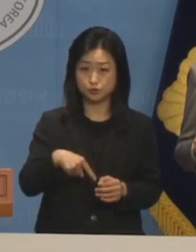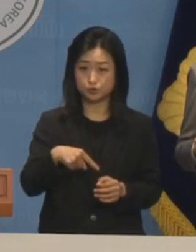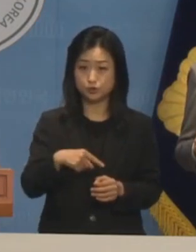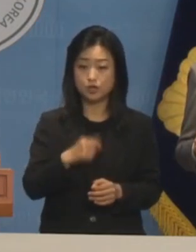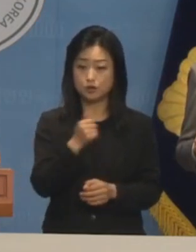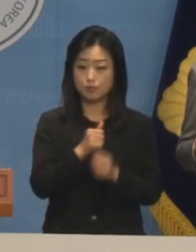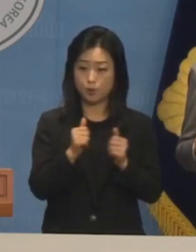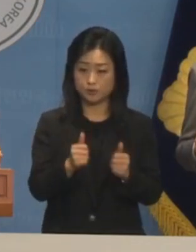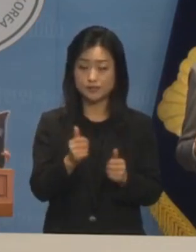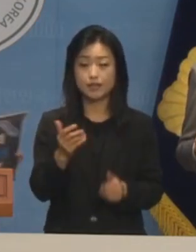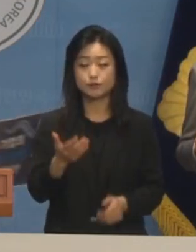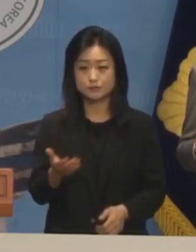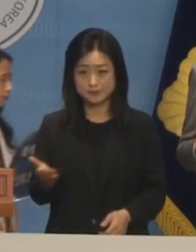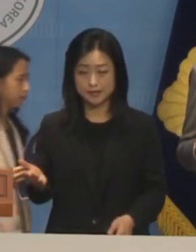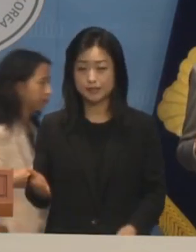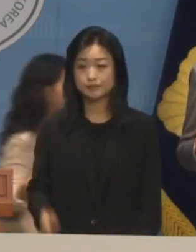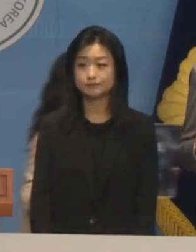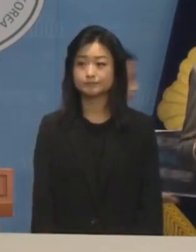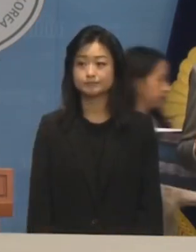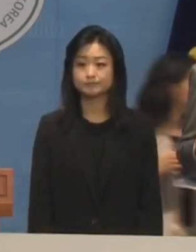위원장님께서 발언해 주시겠습니다.